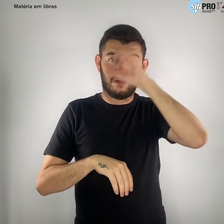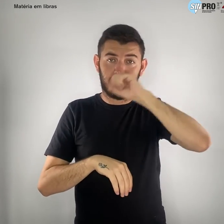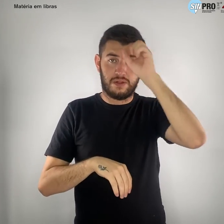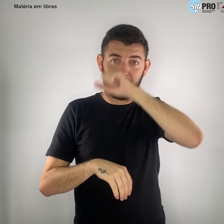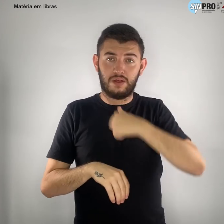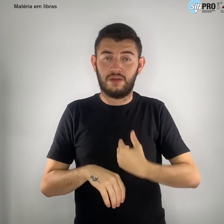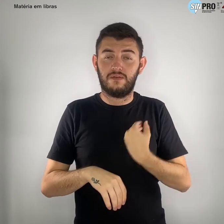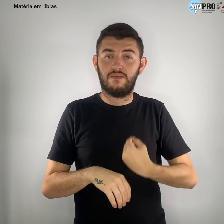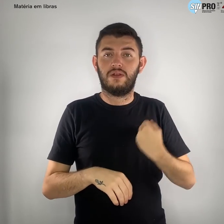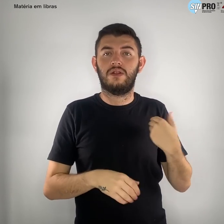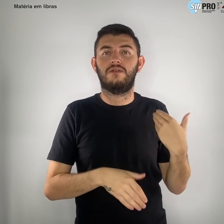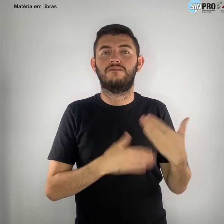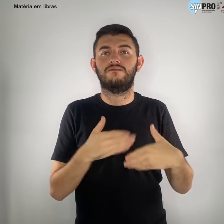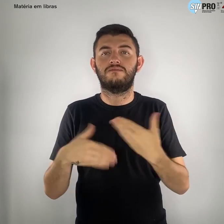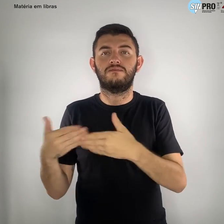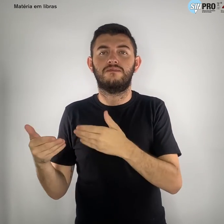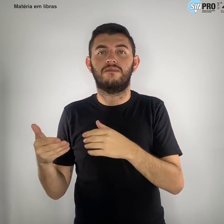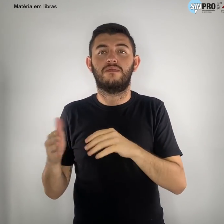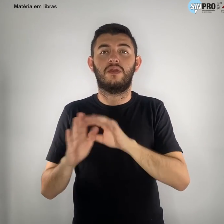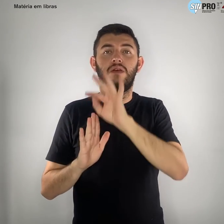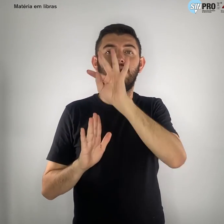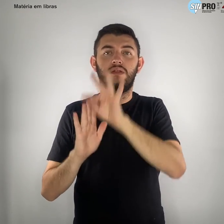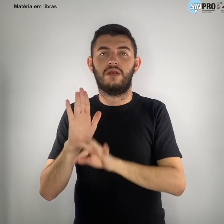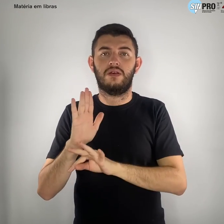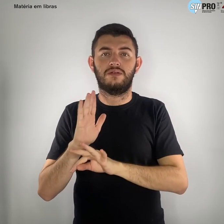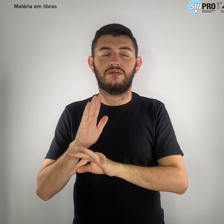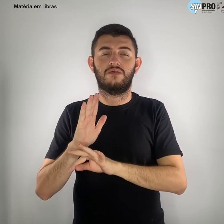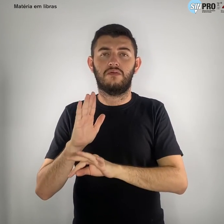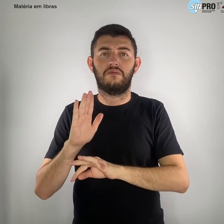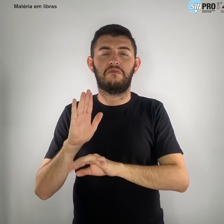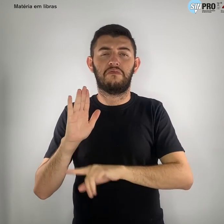vida. Redação dada pela Lei número